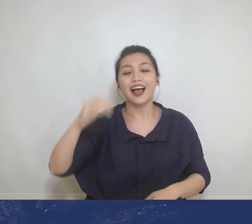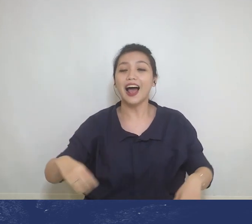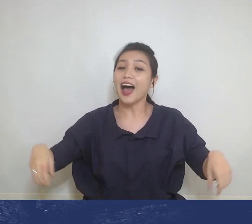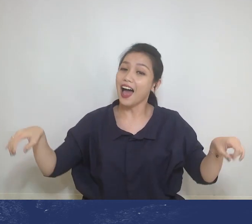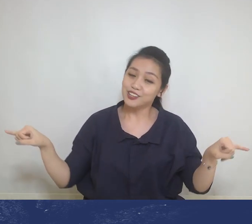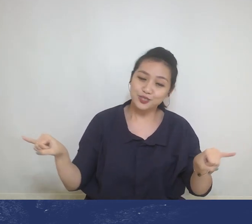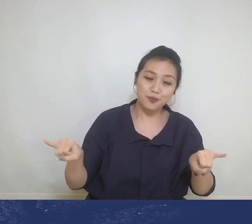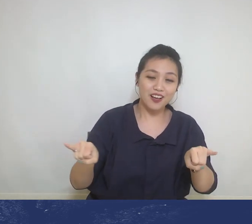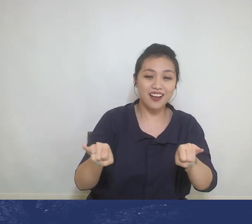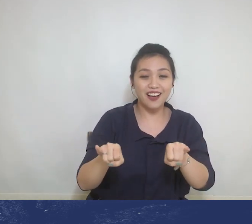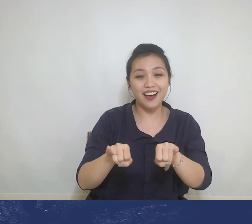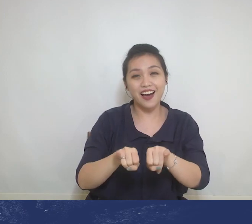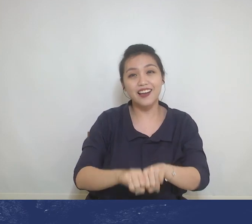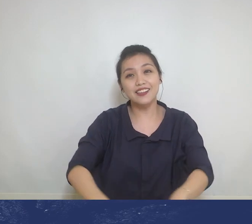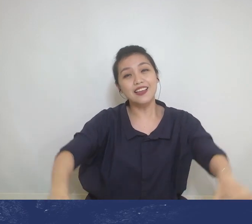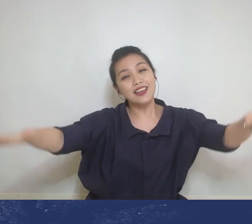Sungai-Mu Tuhan,